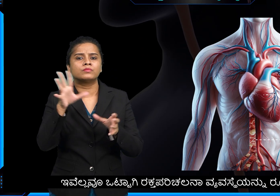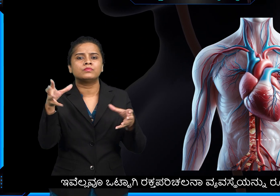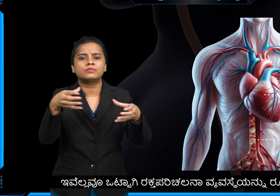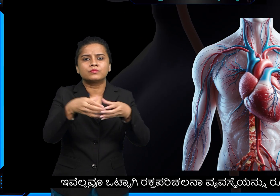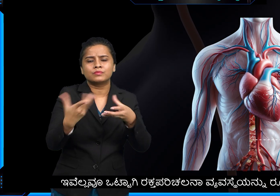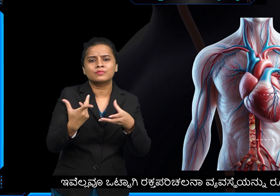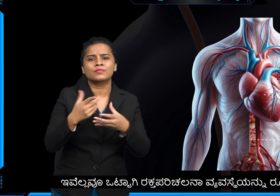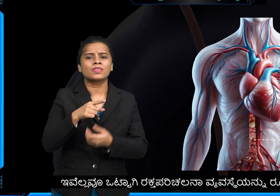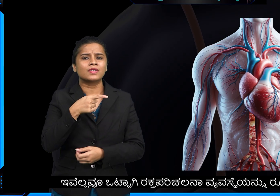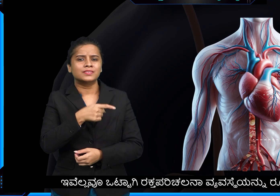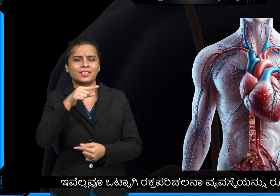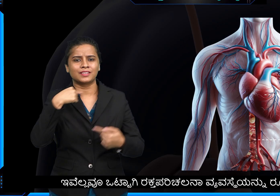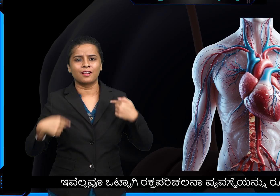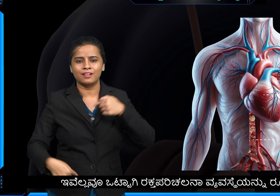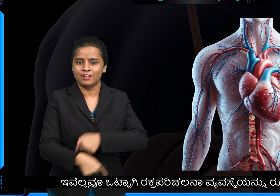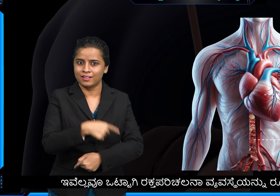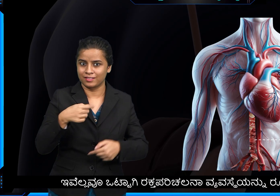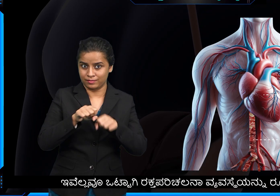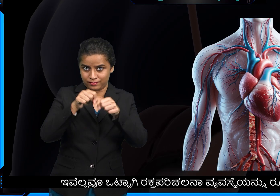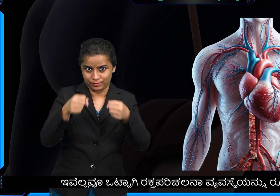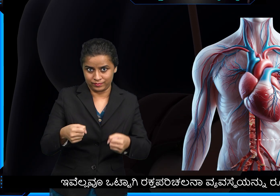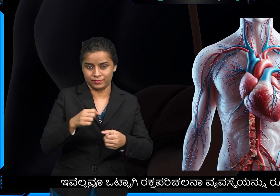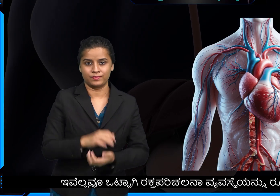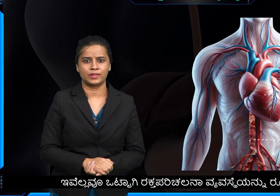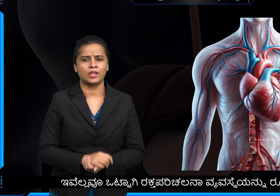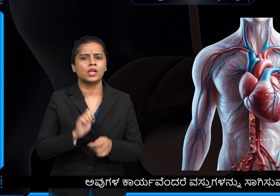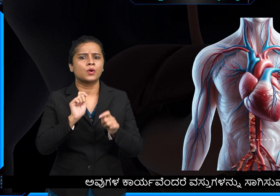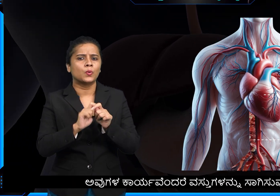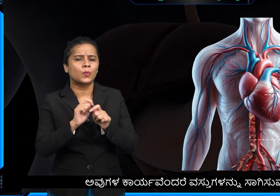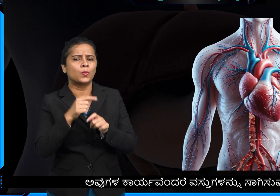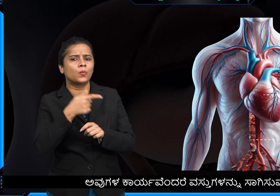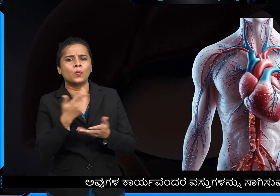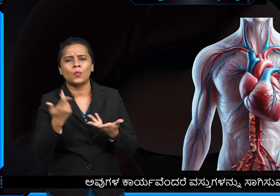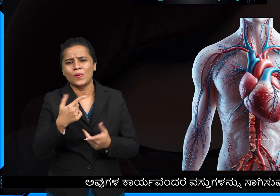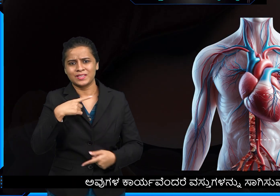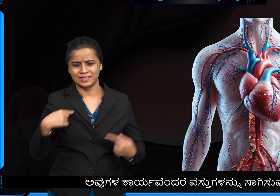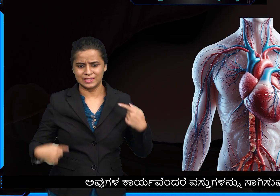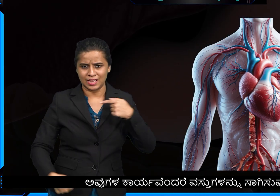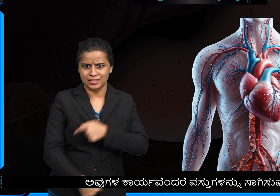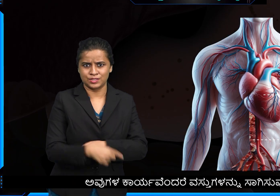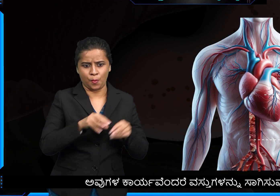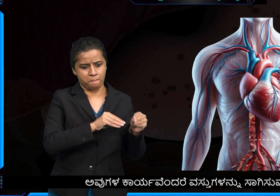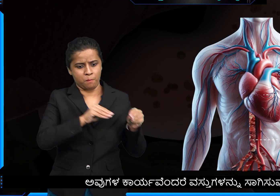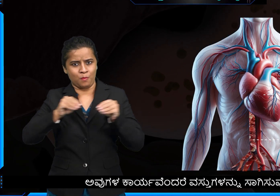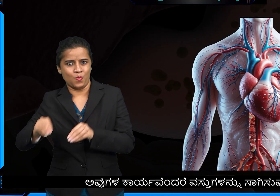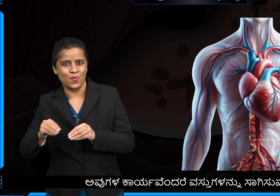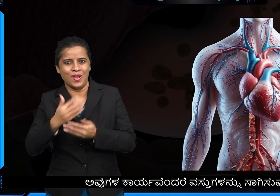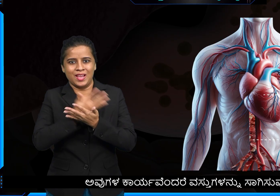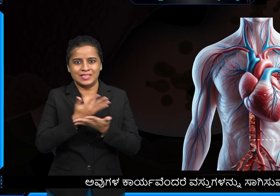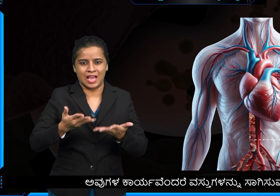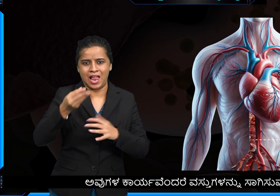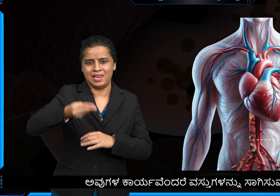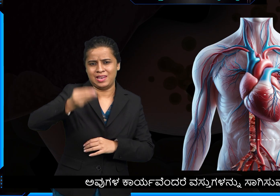ಇವೆಲ್ಲವೂ ಒಟ್ಟಾಗಿ ರಕ್ತ ಪರಿಚಲನಾ ವ್ಯವಸ್ಥೆಯನ್ನು ರೂಪಿಸುತ್ತವೆ. ಅವುಗಳ ಕಾರ್ಯವೆಂದರೆ ವಸ್ತುಗಳನ್ನು ಸಾಗಿಸುವುದು.